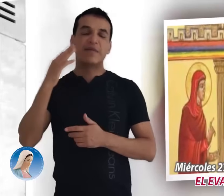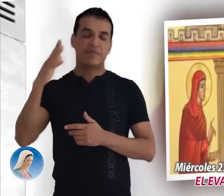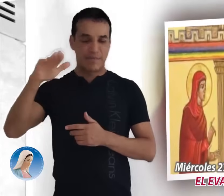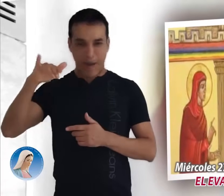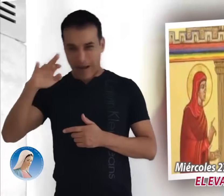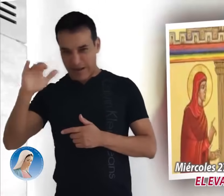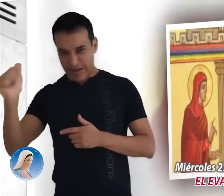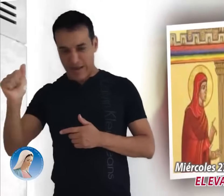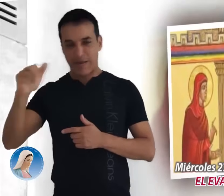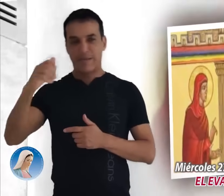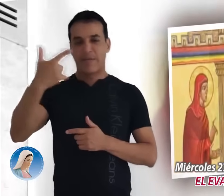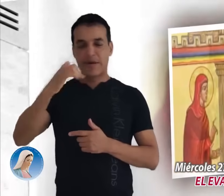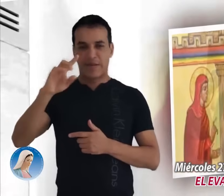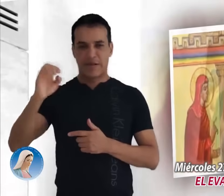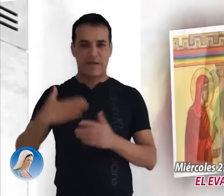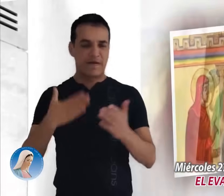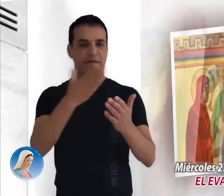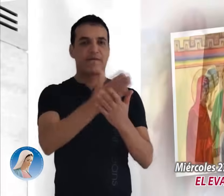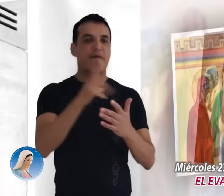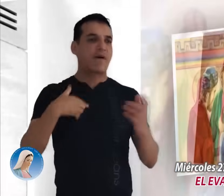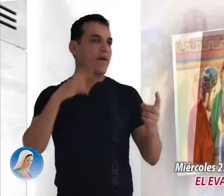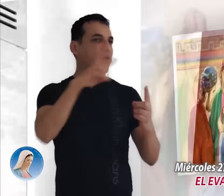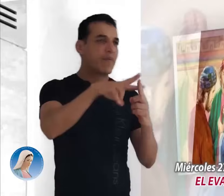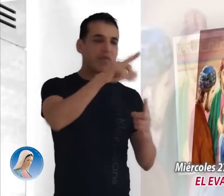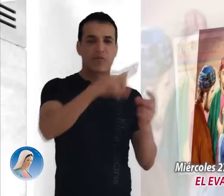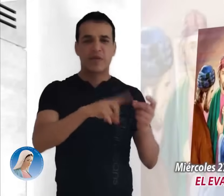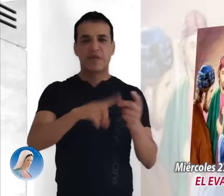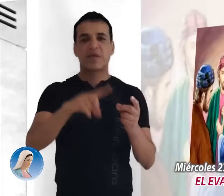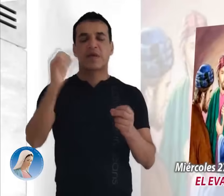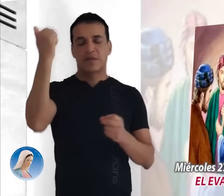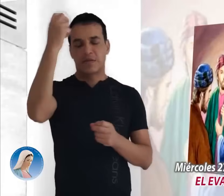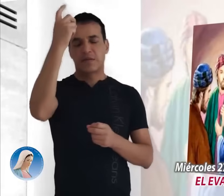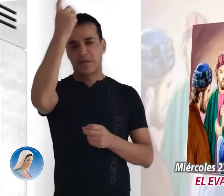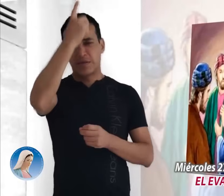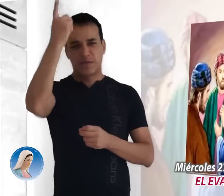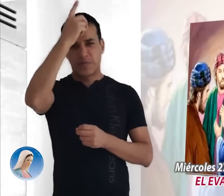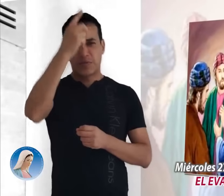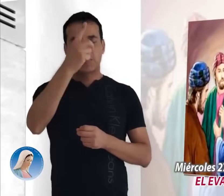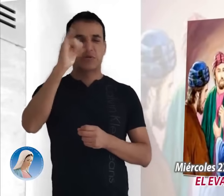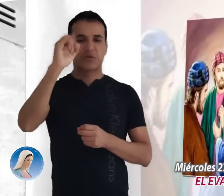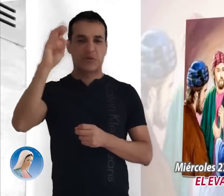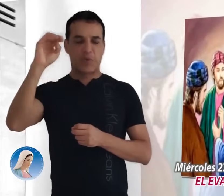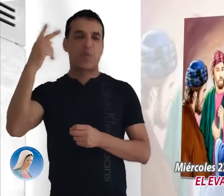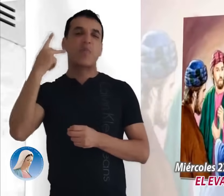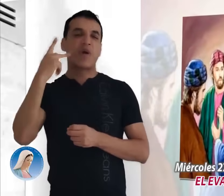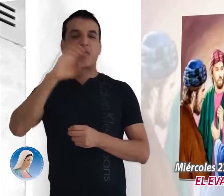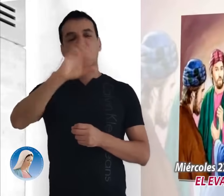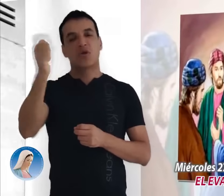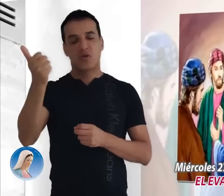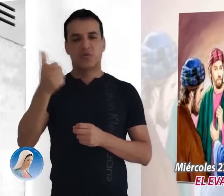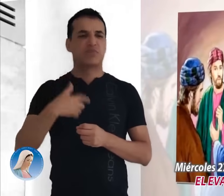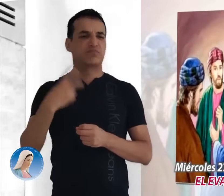Simón Pedro y el otro discípulo, a quien Jesús amaba, y les dijo: "Se han llevado del sepulcro al Señor